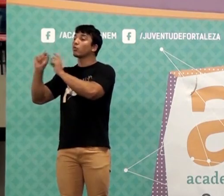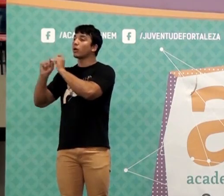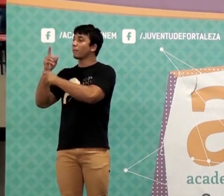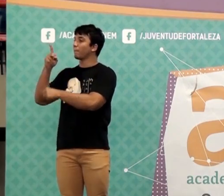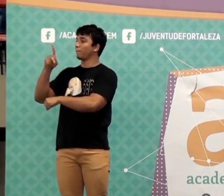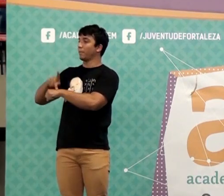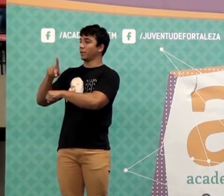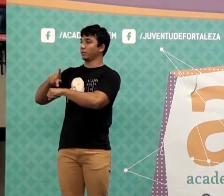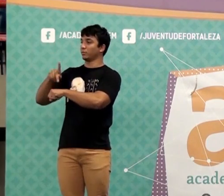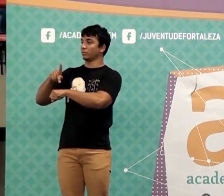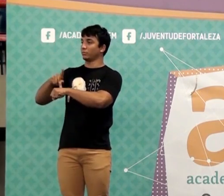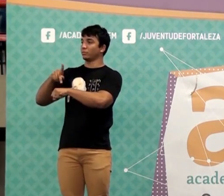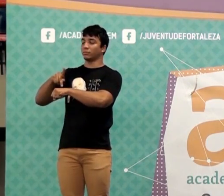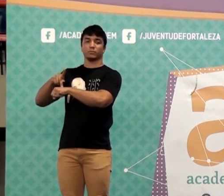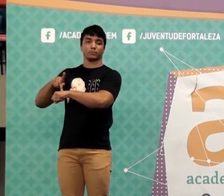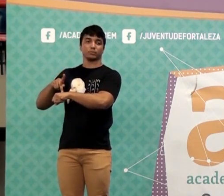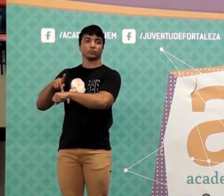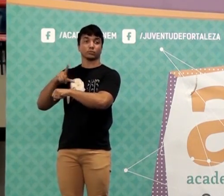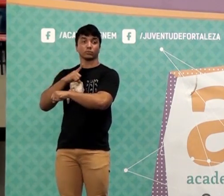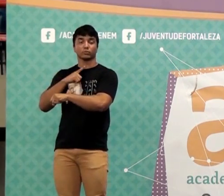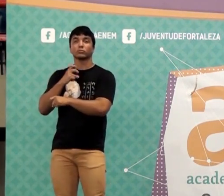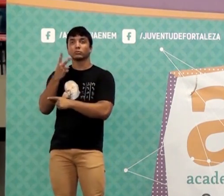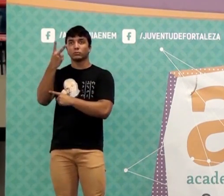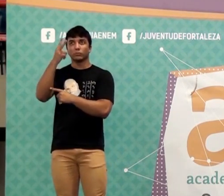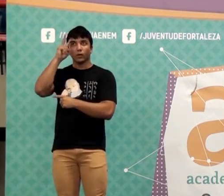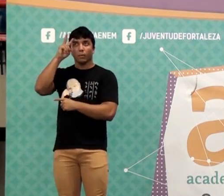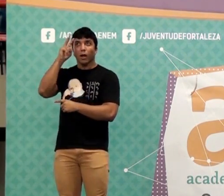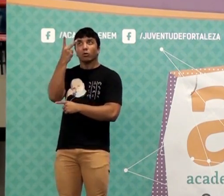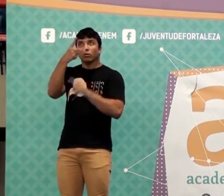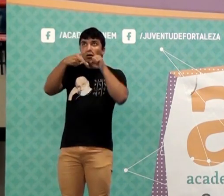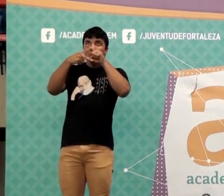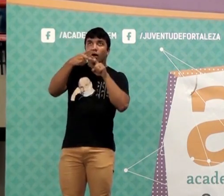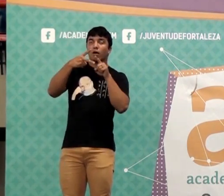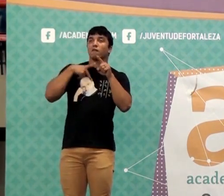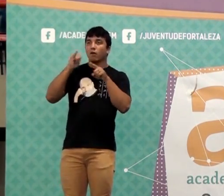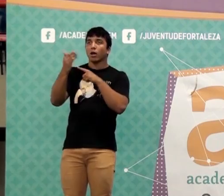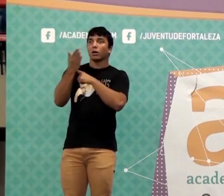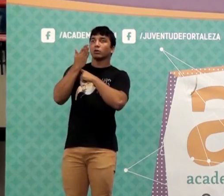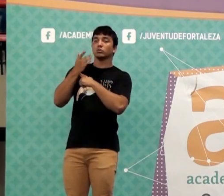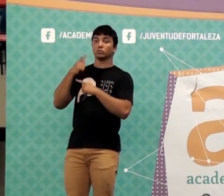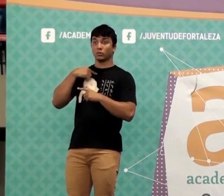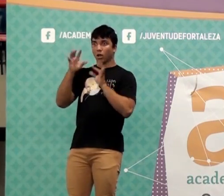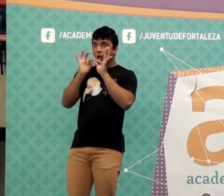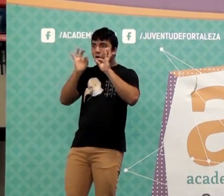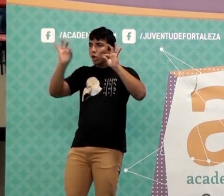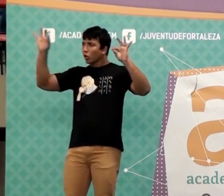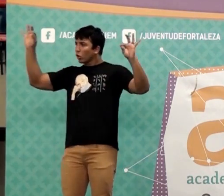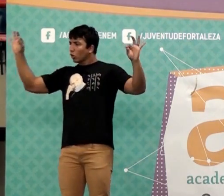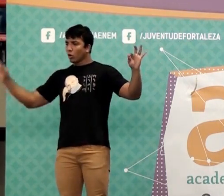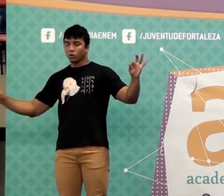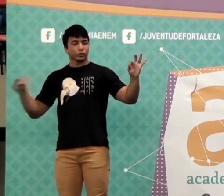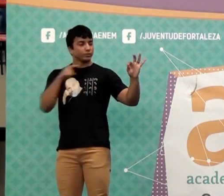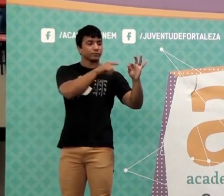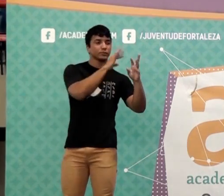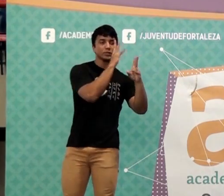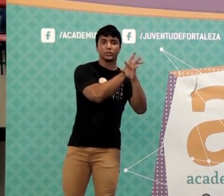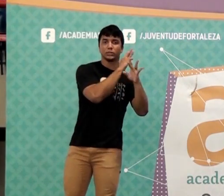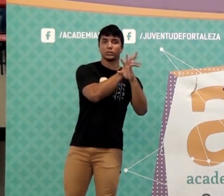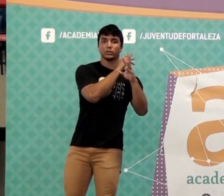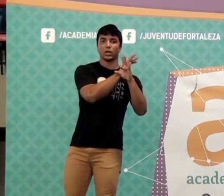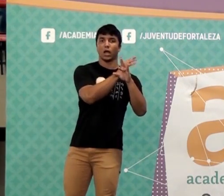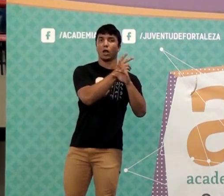Pedra. Então, duas coisas você tem que lembrar do sistema feudal, que isso vai ajudar você, ó. Eu estou longe. Longe de onde, professor? De tudo